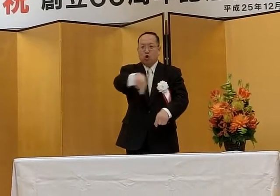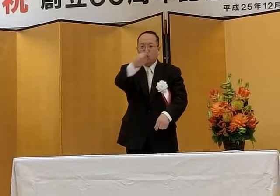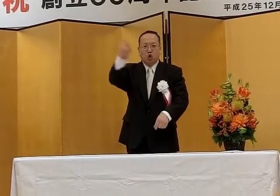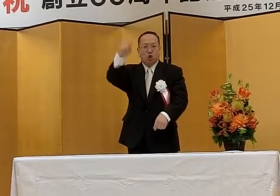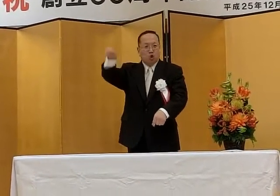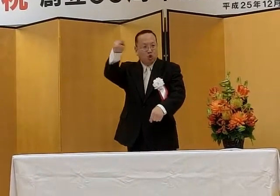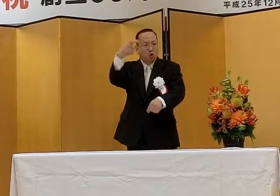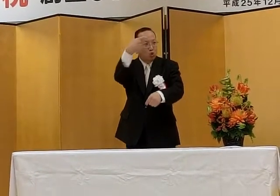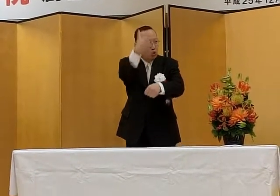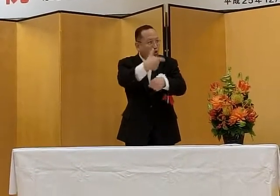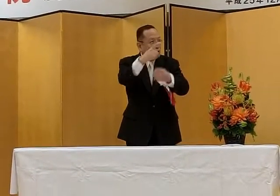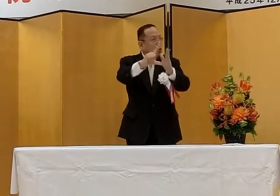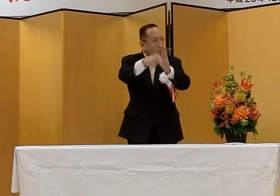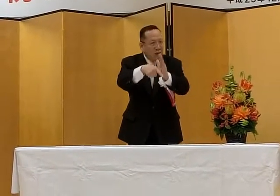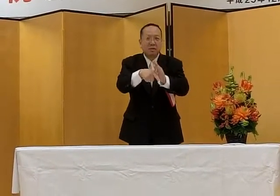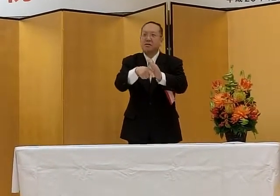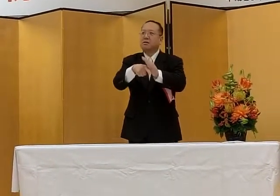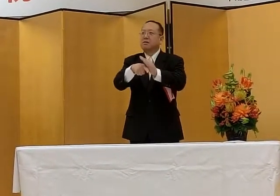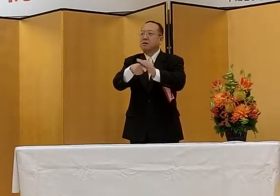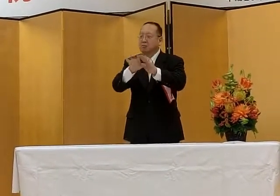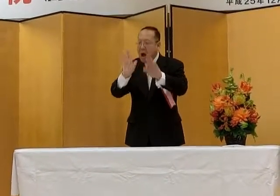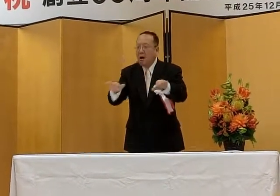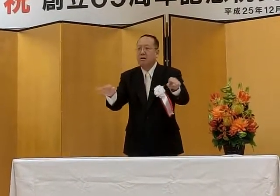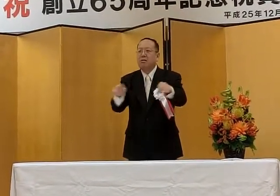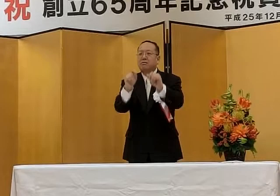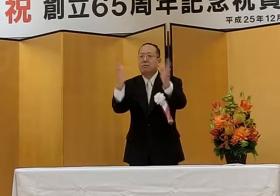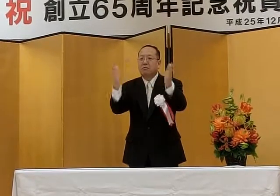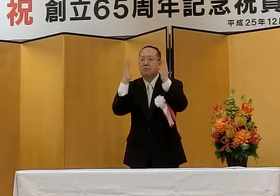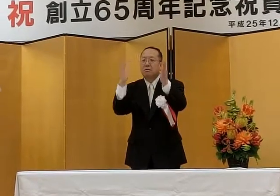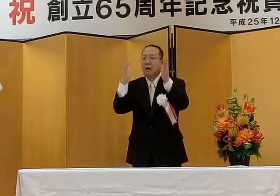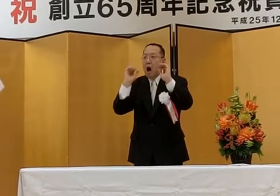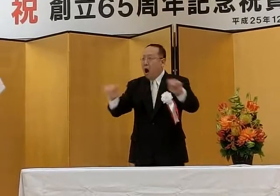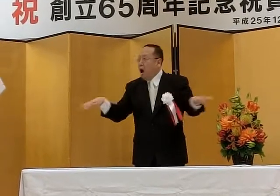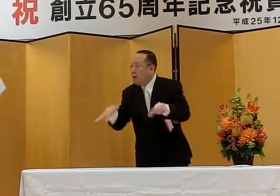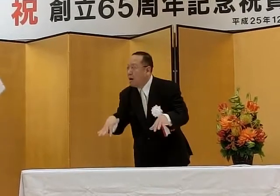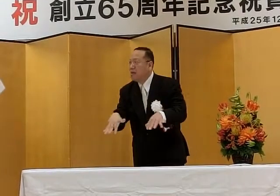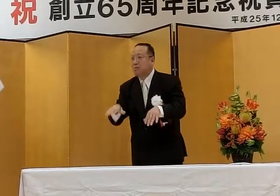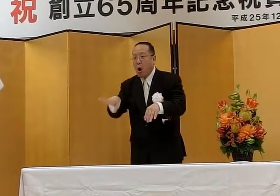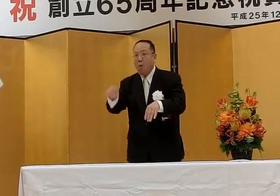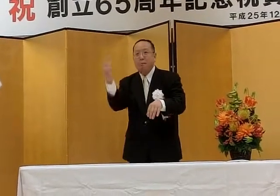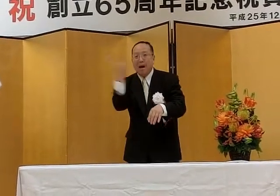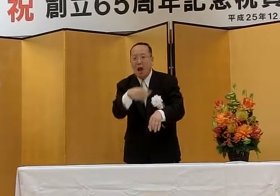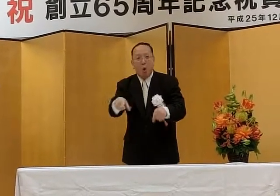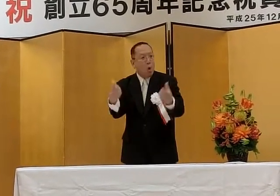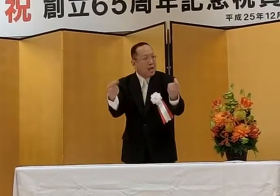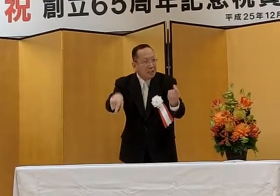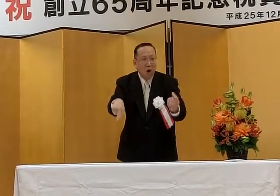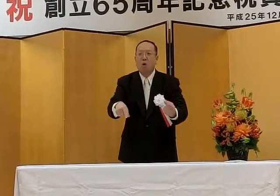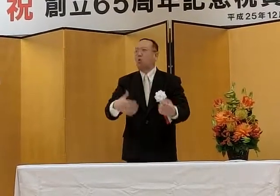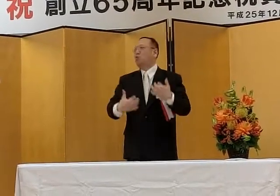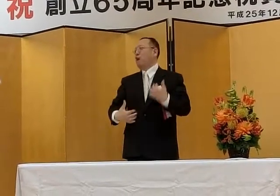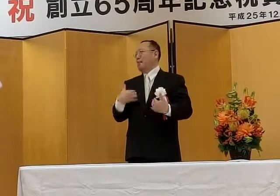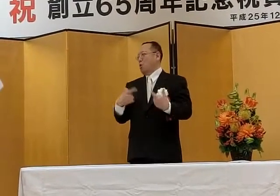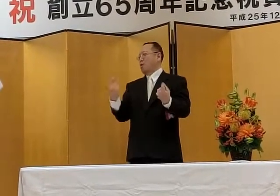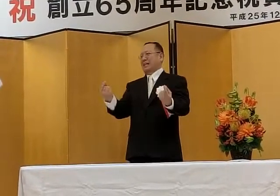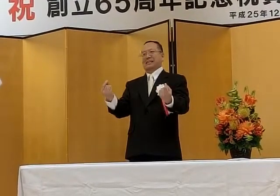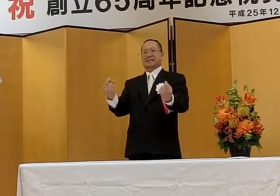5年前60周年記念の時になりますが、そこから計算するとあっという間に過